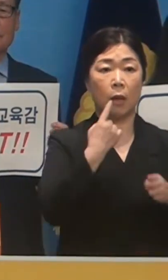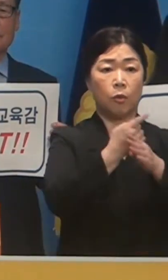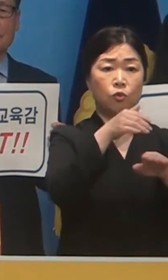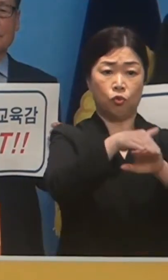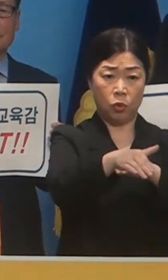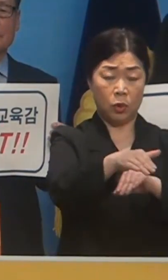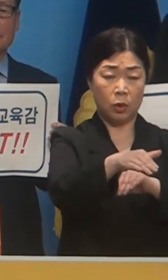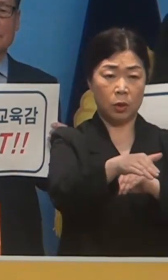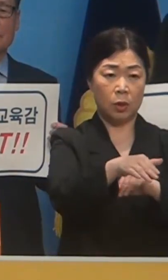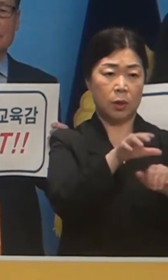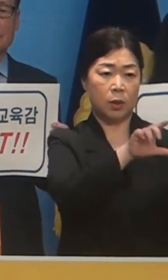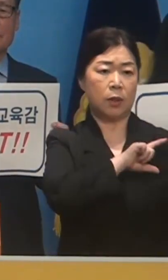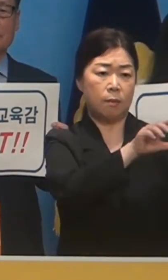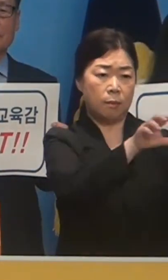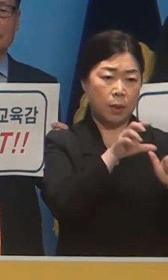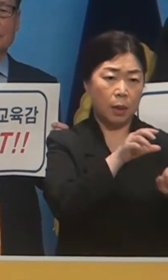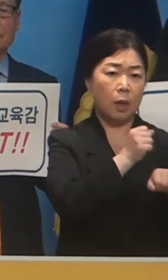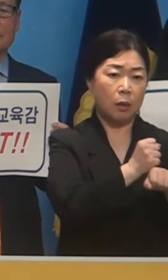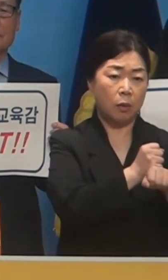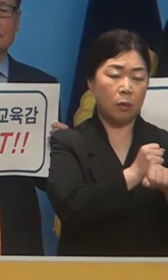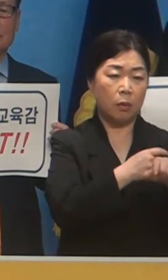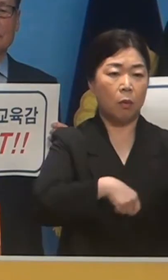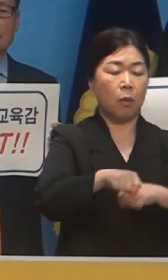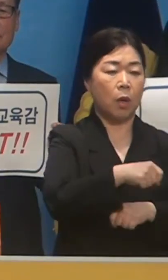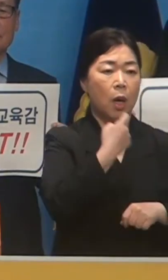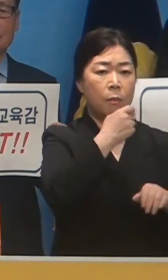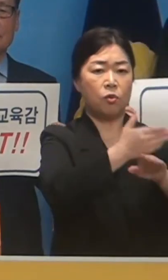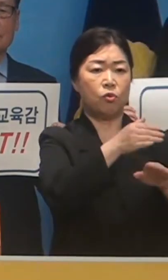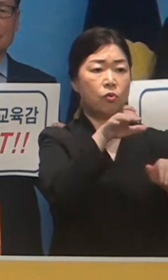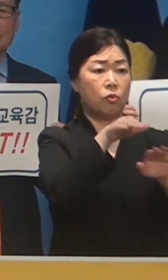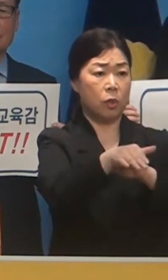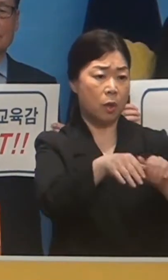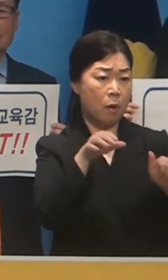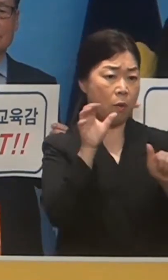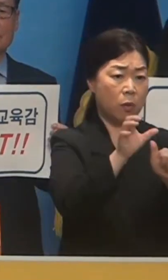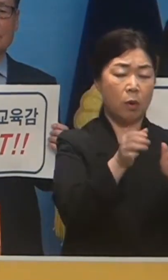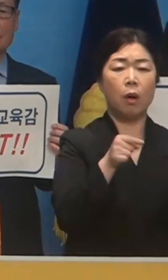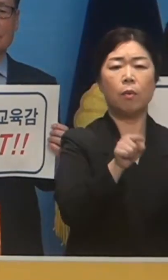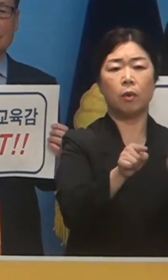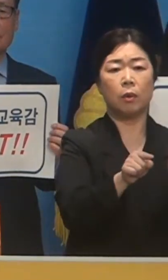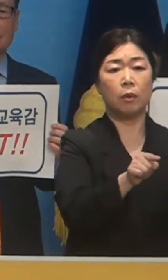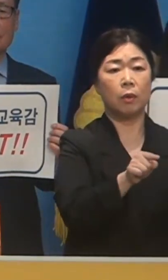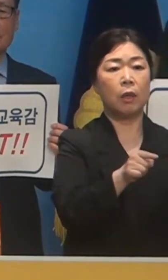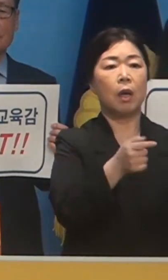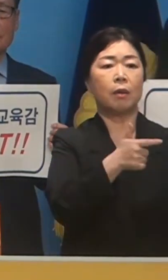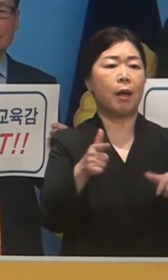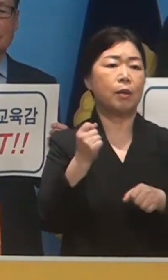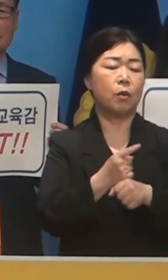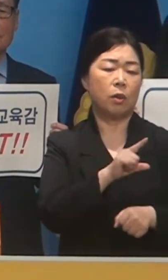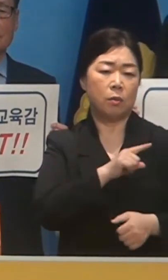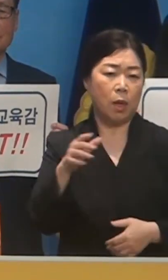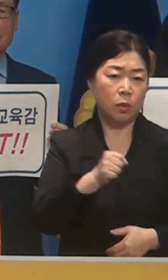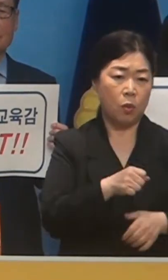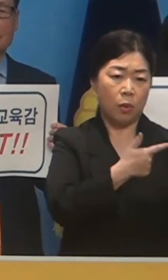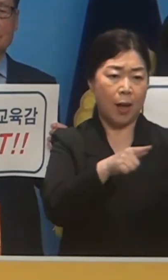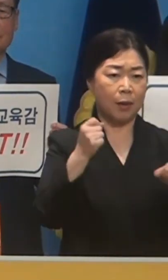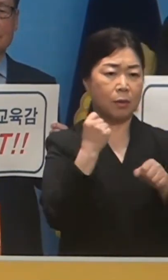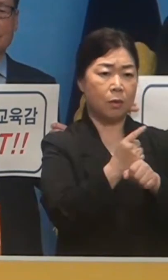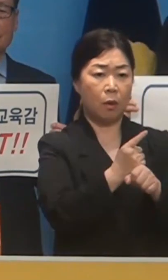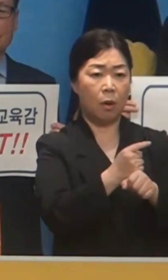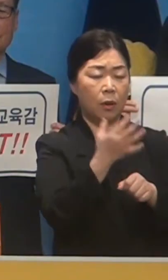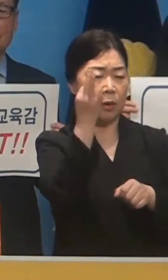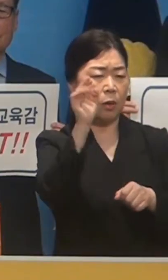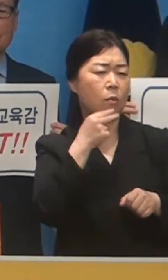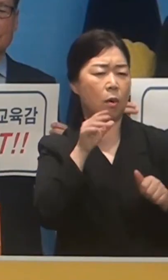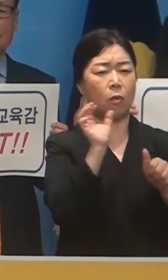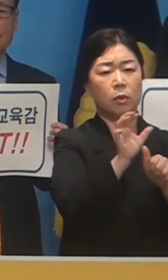민주주의라는 이름으로 민주주의를 공격하는 것처럼 다양성의 이름으로 다양성을 공격하고 있는 것입니다.